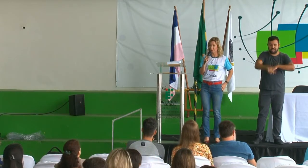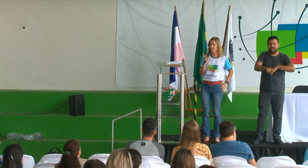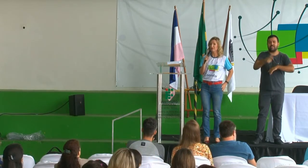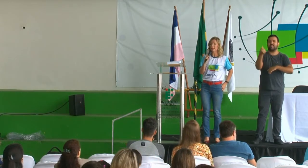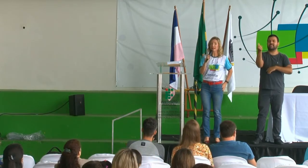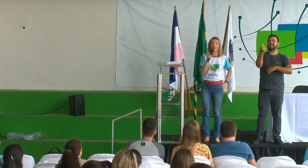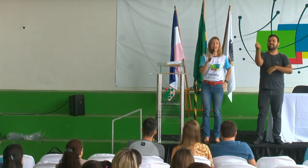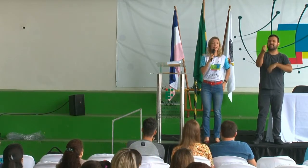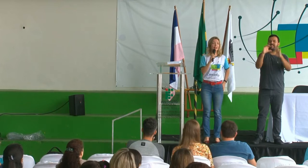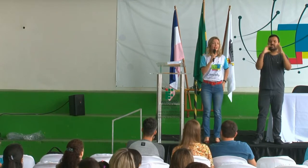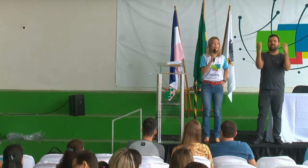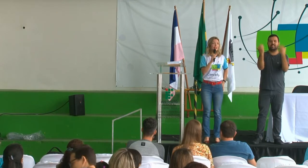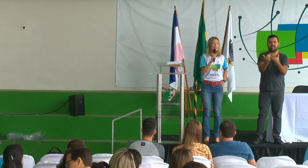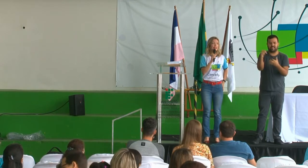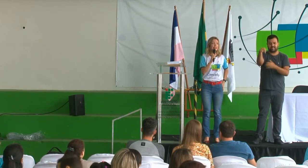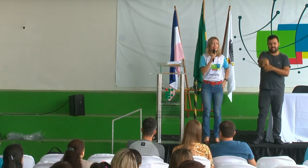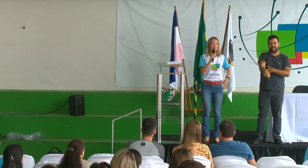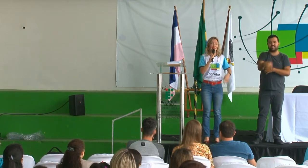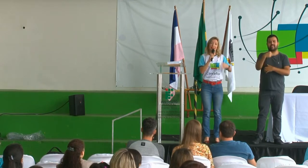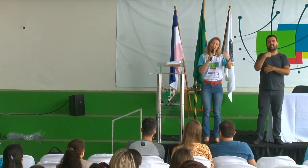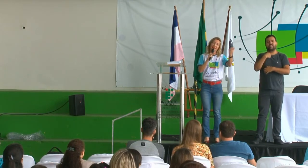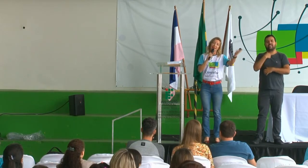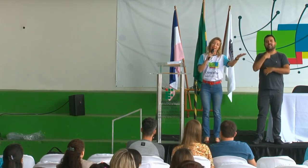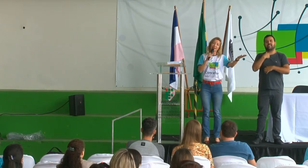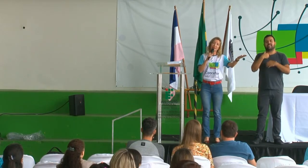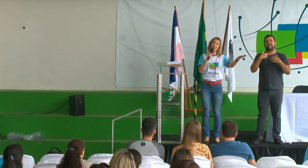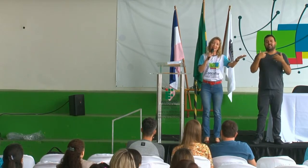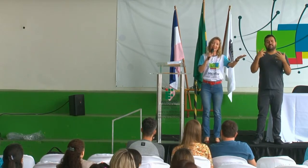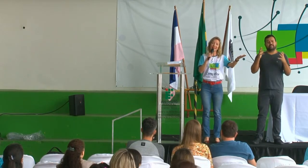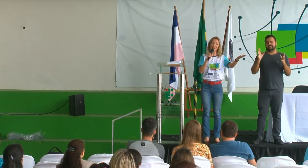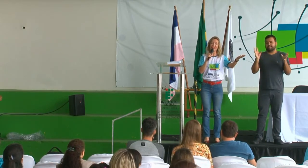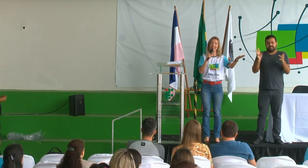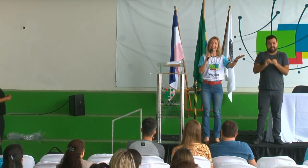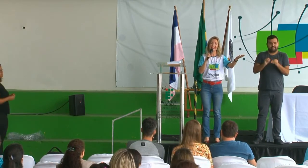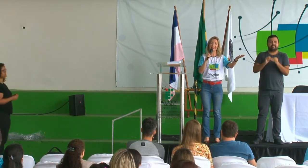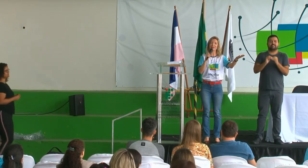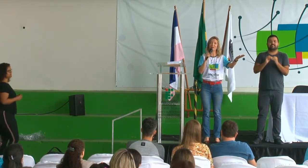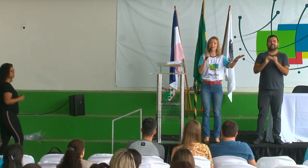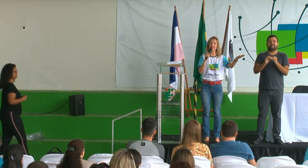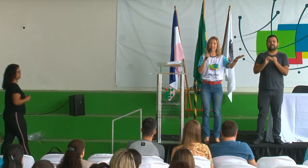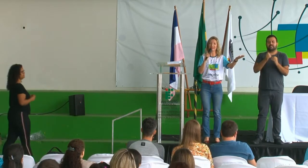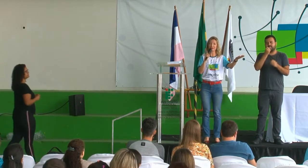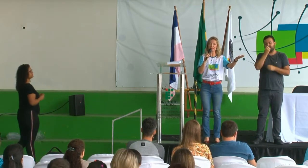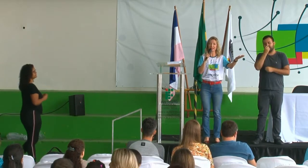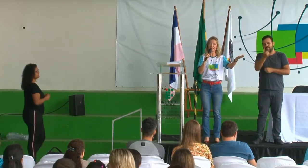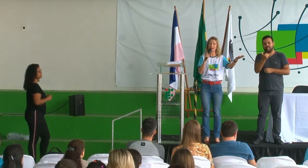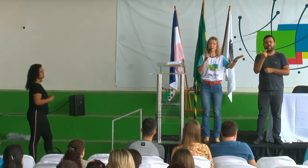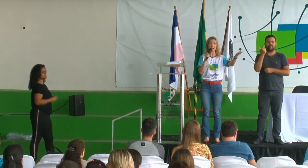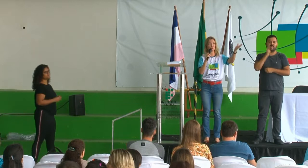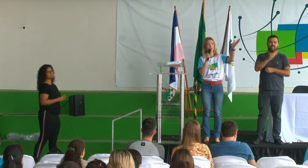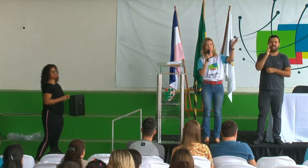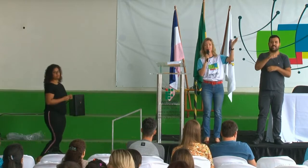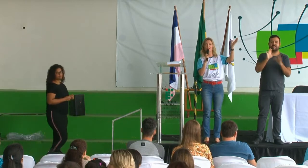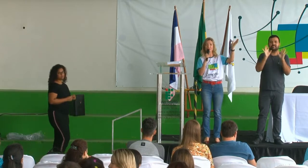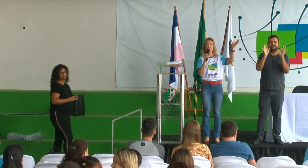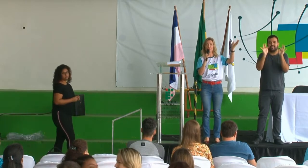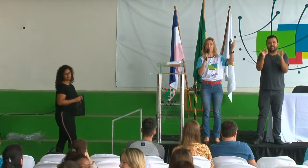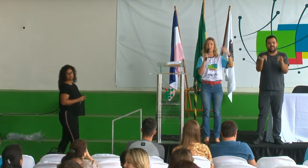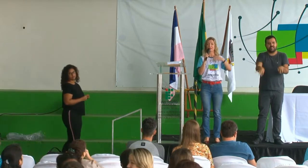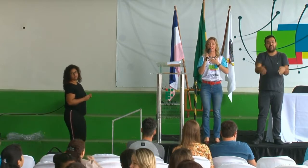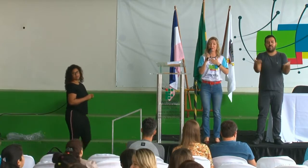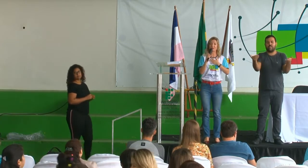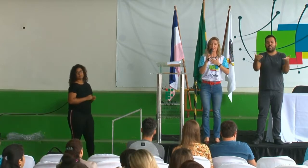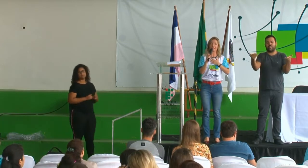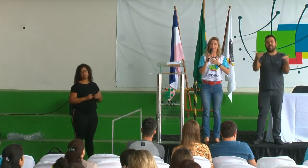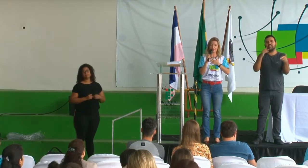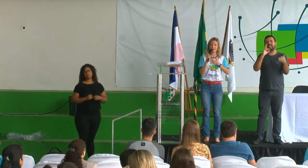Concerfor. E, enfim, Que bom que estamos aqui terminando hoje com um dia